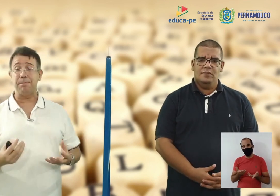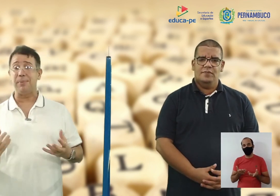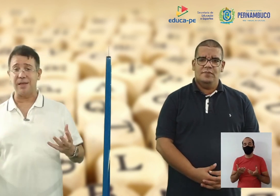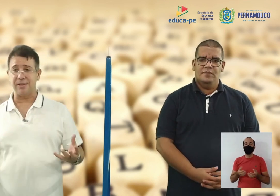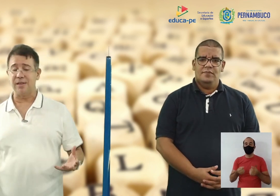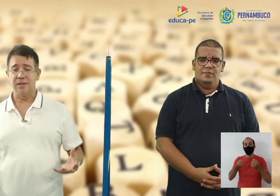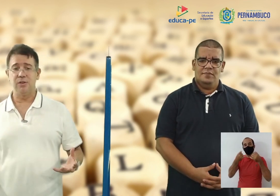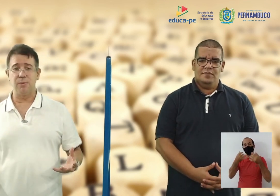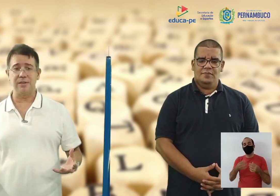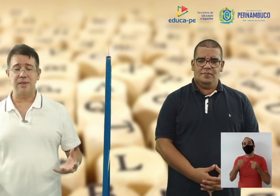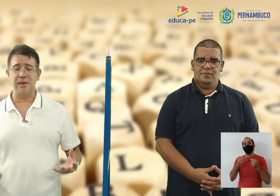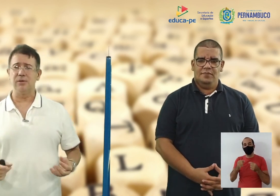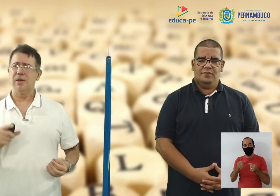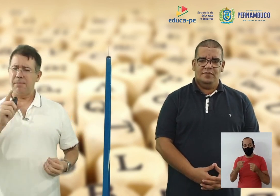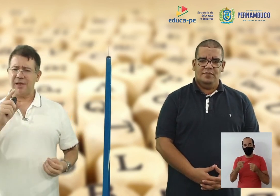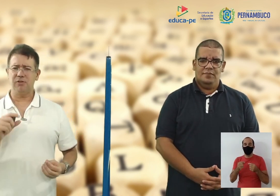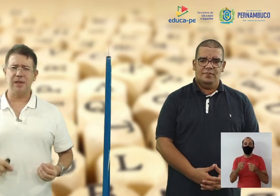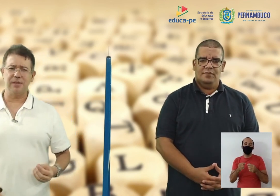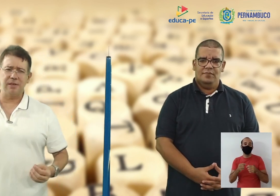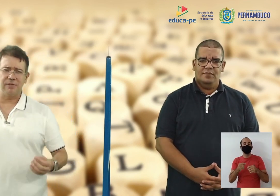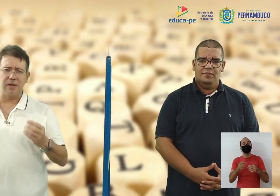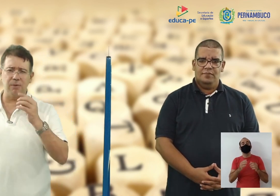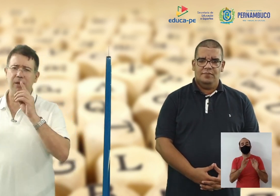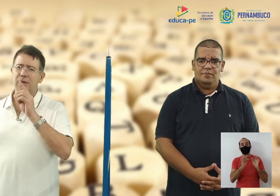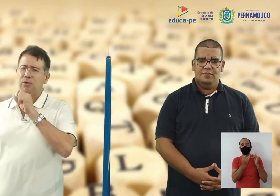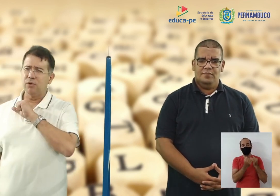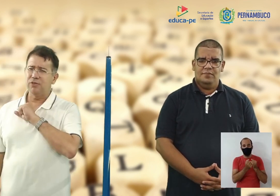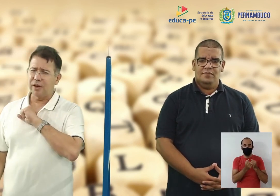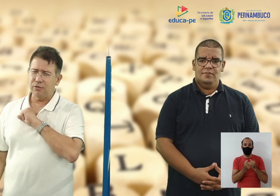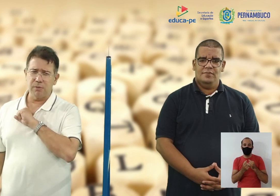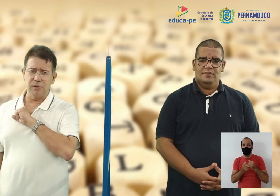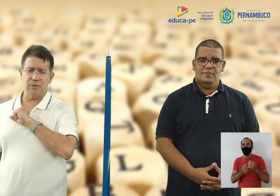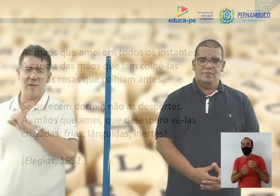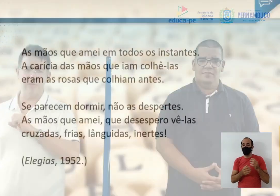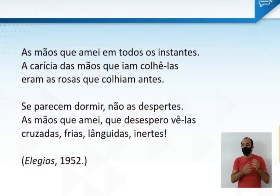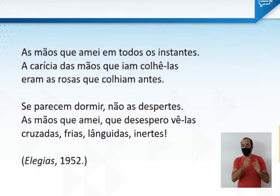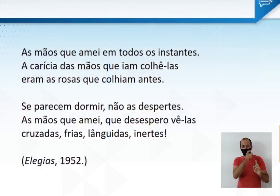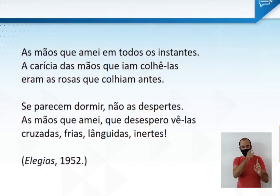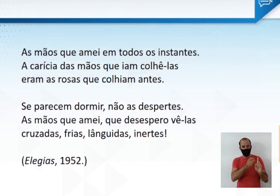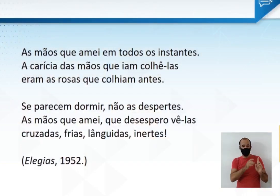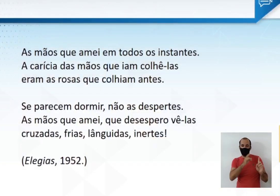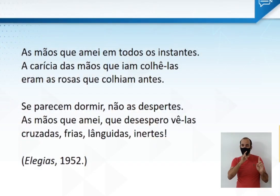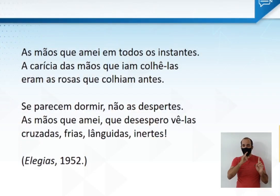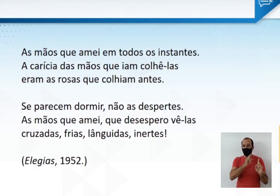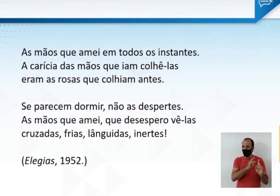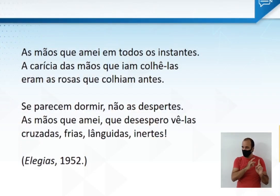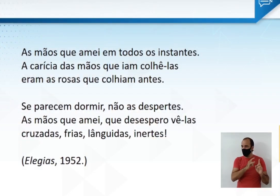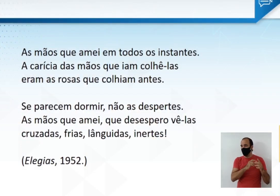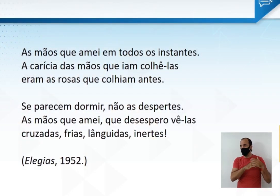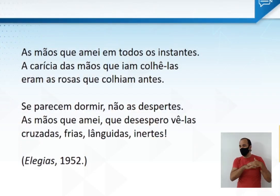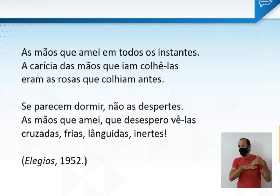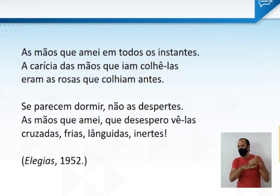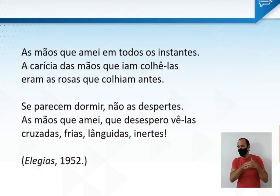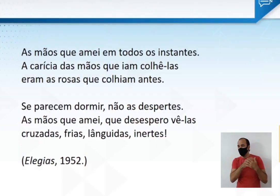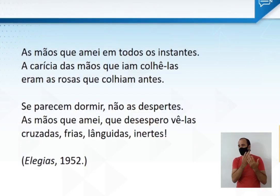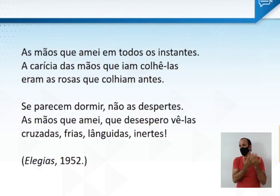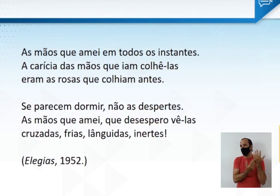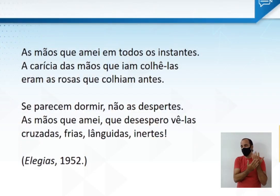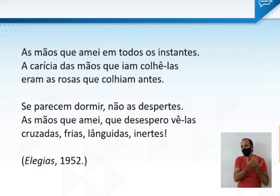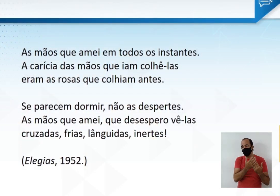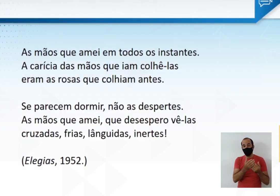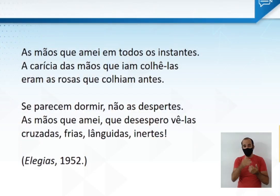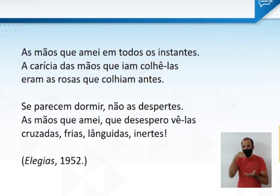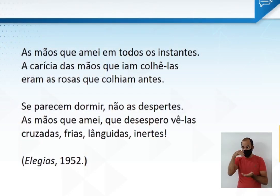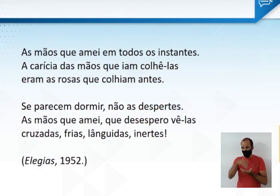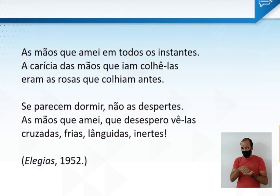morte, da perda de um ente querido. Preste bem atenção nos 3 últimos versos, por favor. Se parecem dormir,